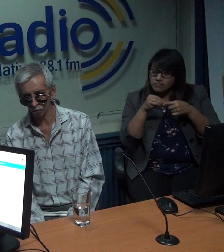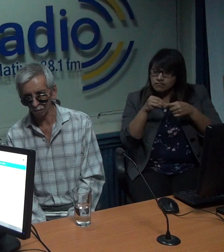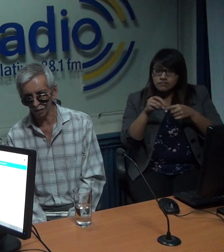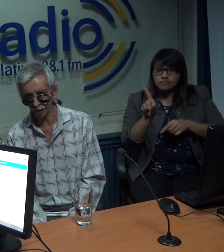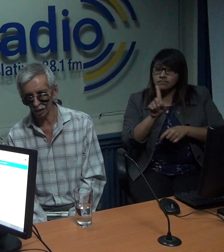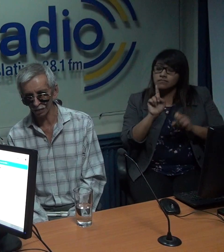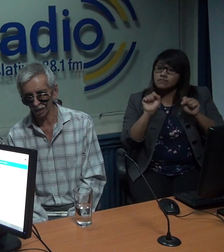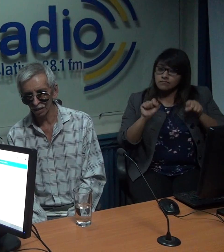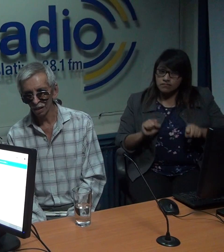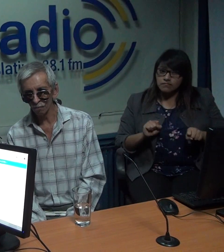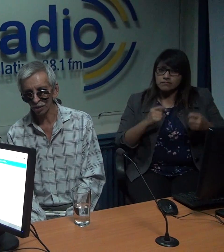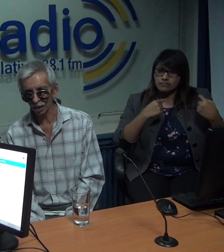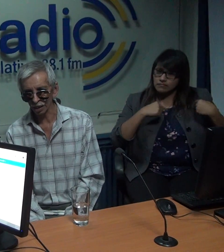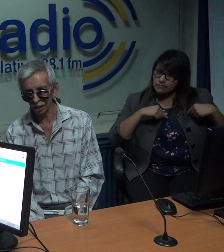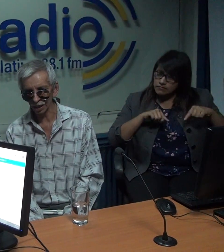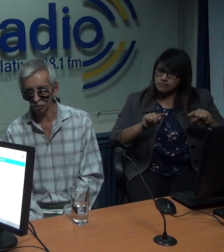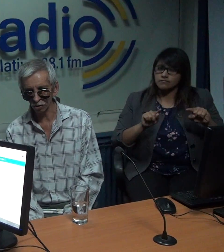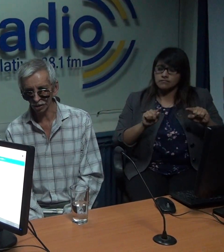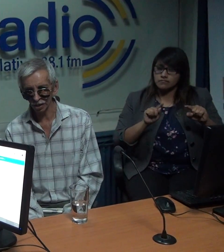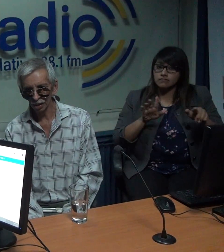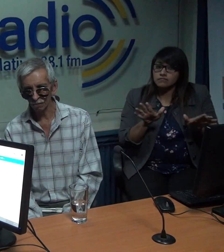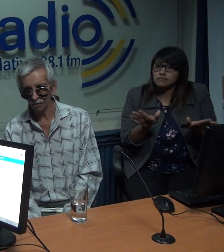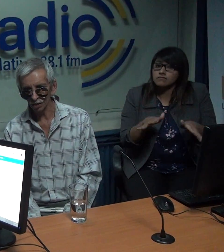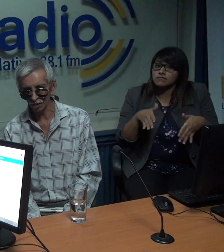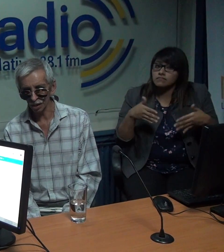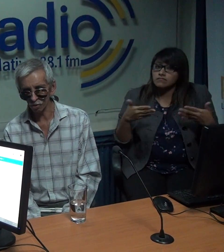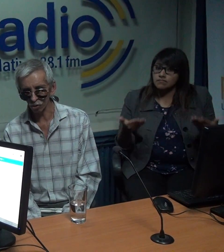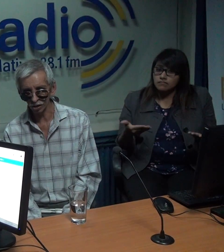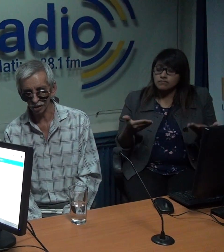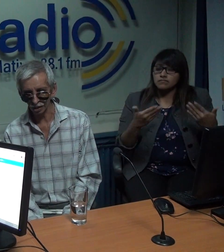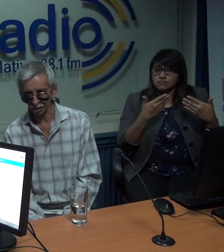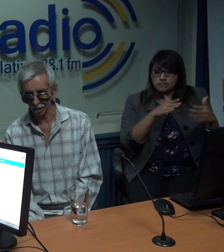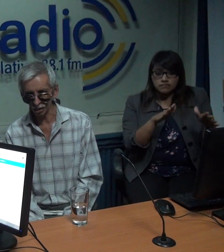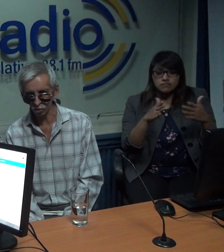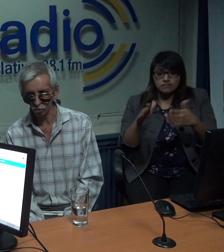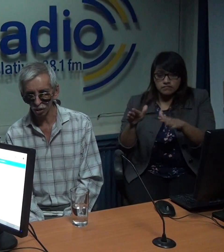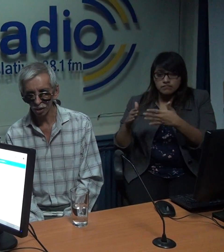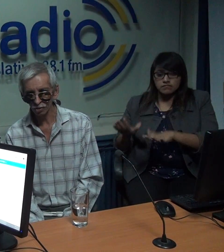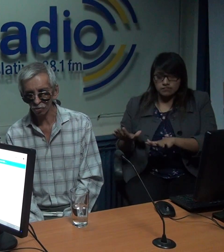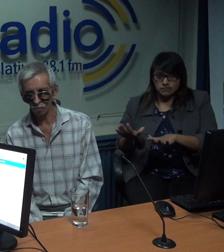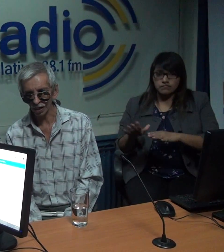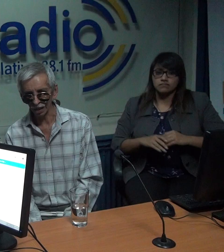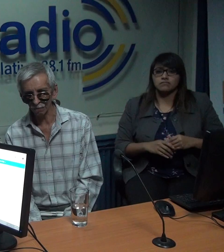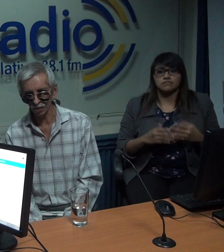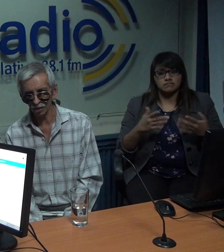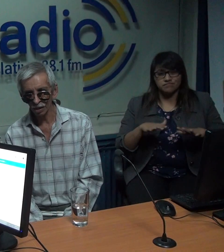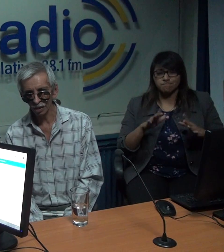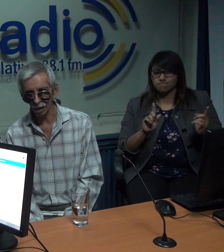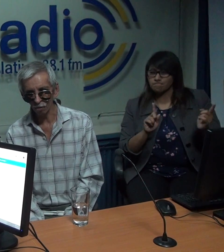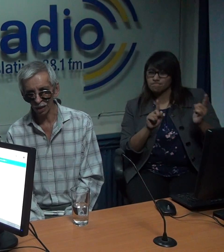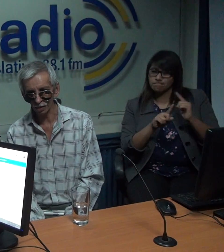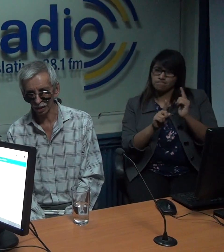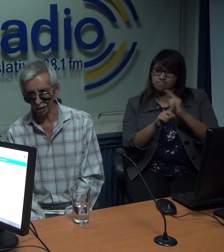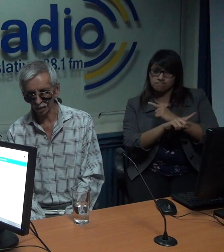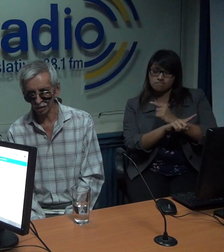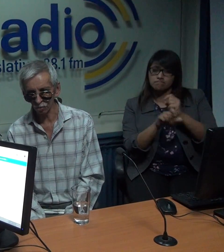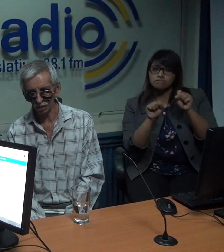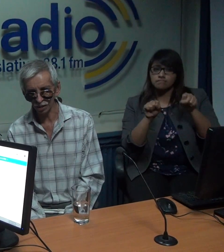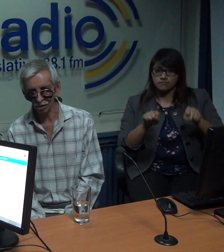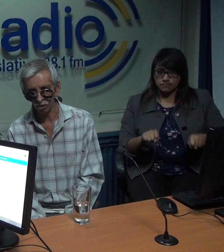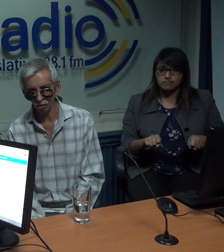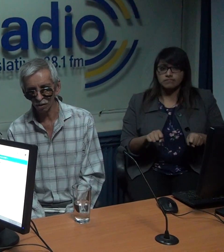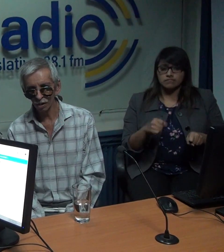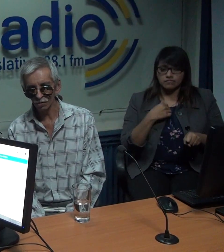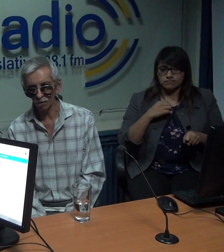hay que seguirlo al pie de la letra, porque cada caso es distinto, tiene sus variantes que lo hace que